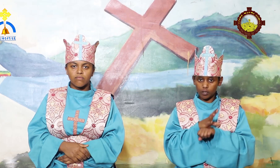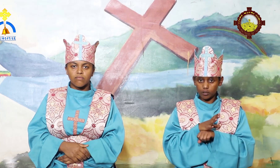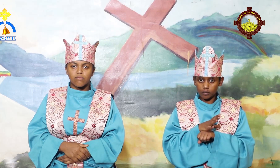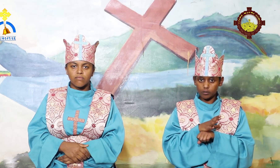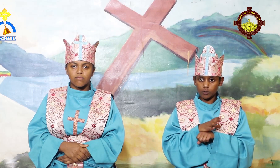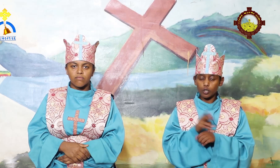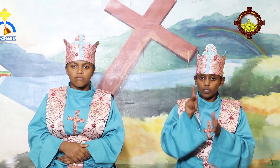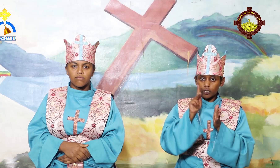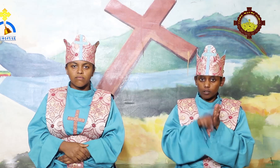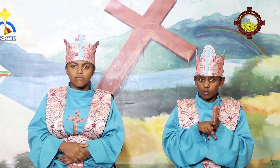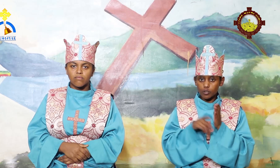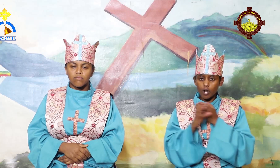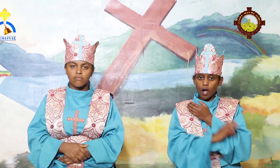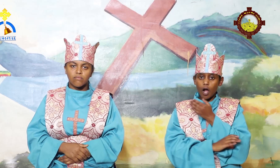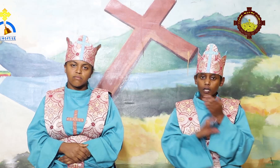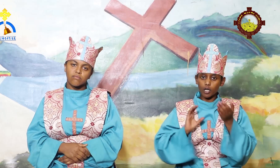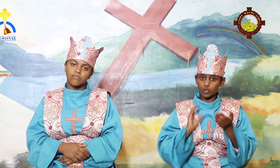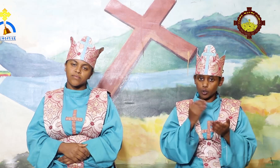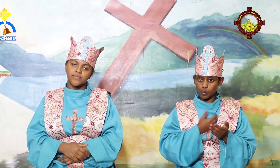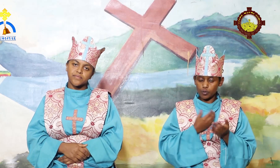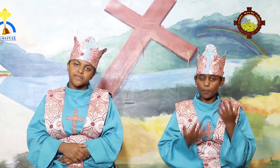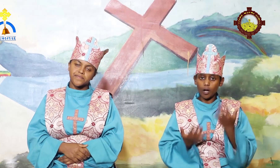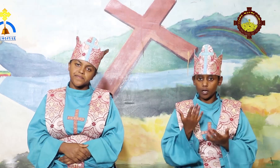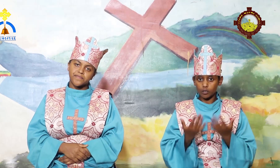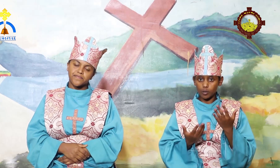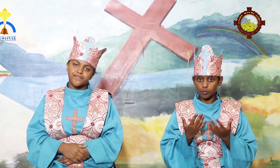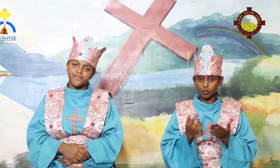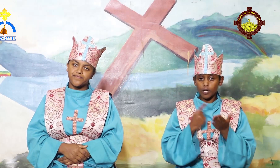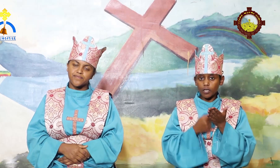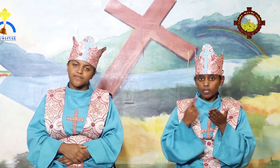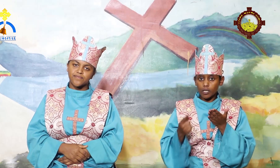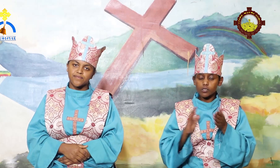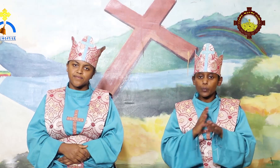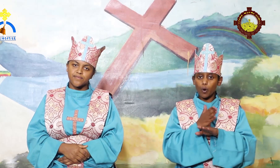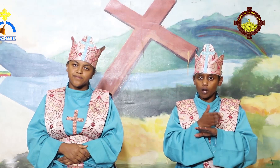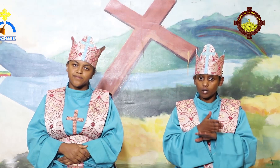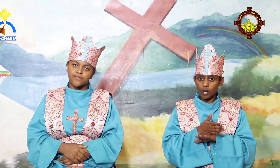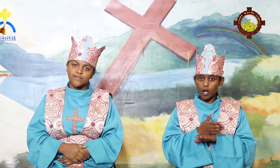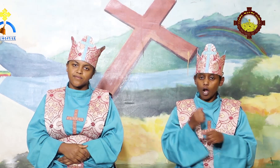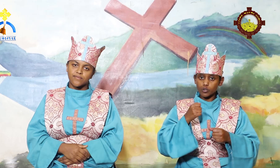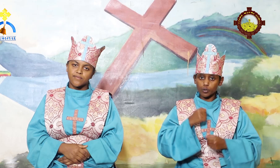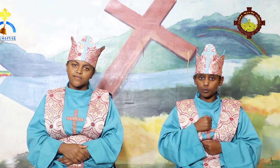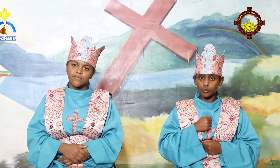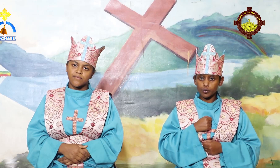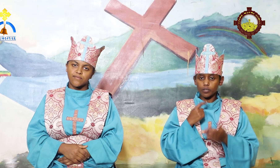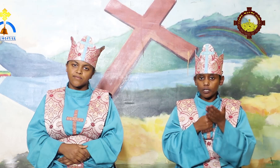ላከ። ገደሏቸው፣ አገራቸውንም አቃጠሉ። ከዚህ በኋላ አሽከሮቹን